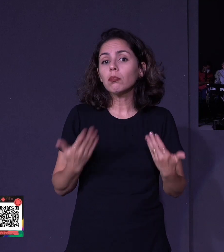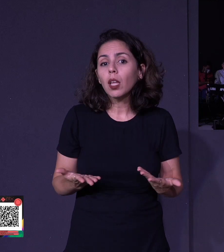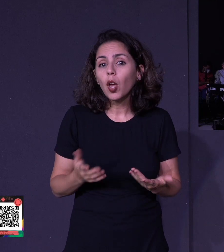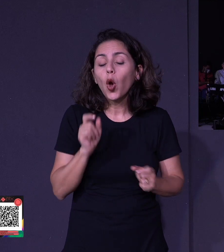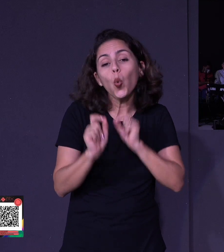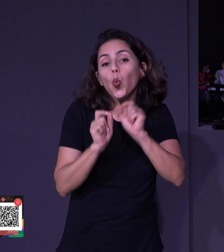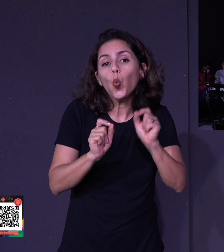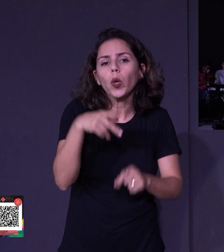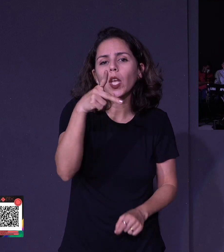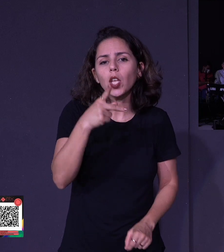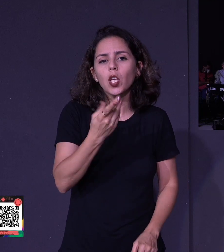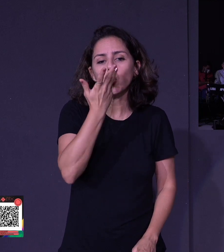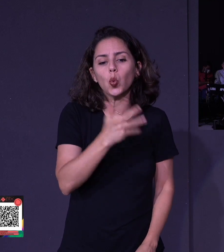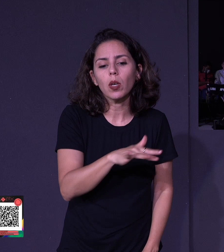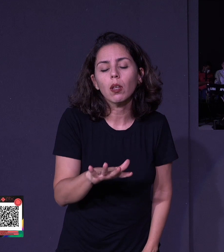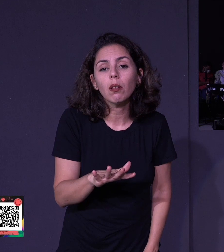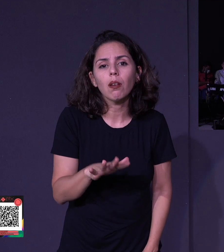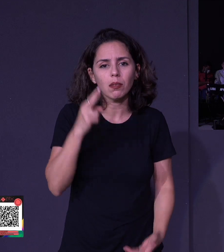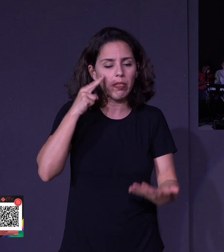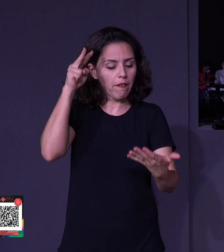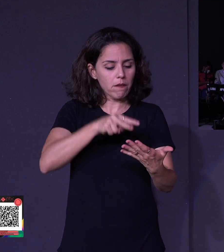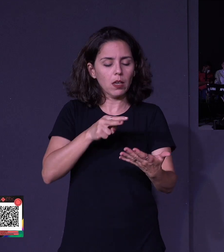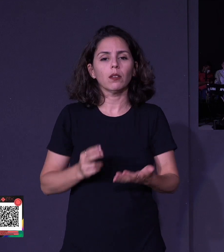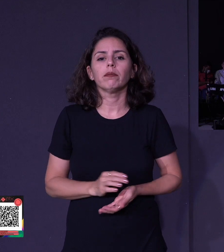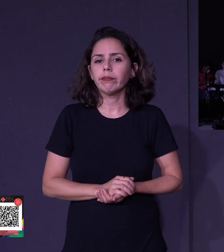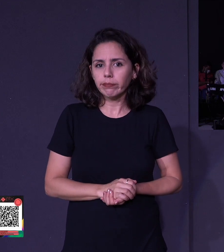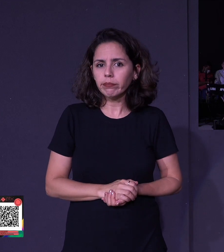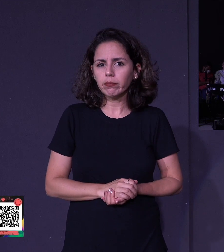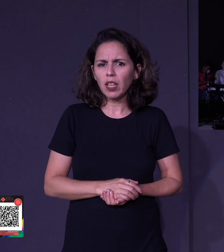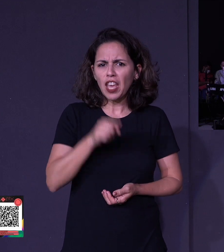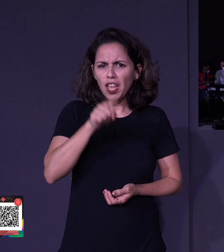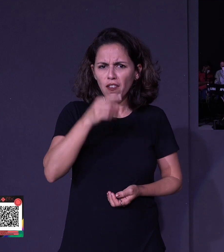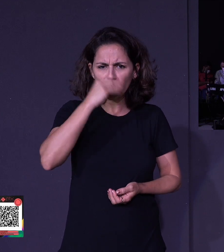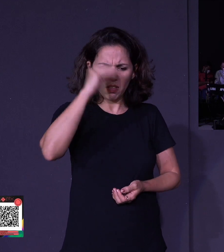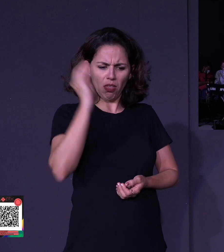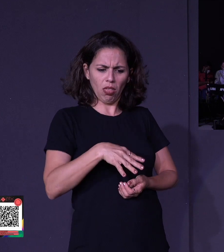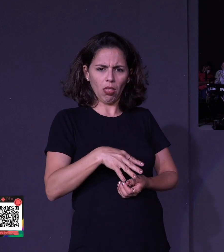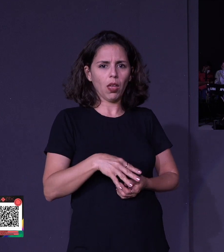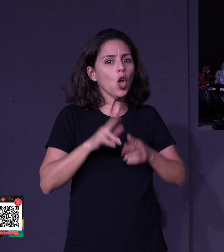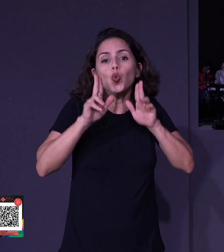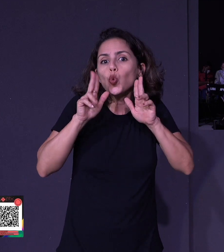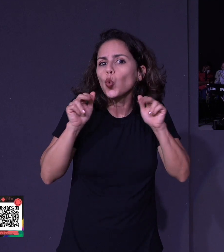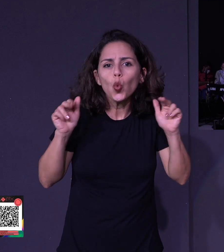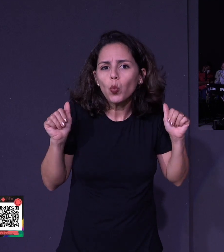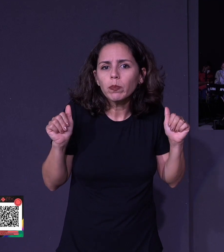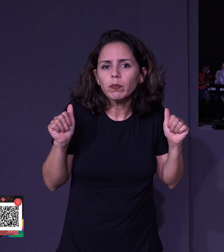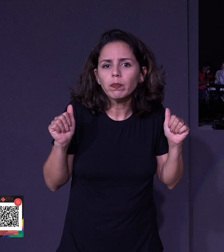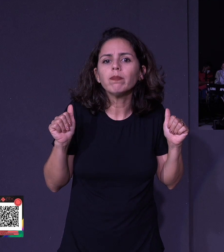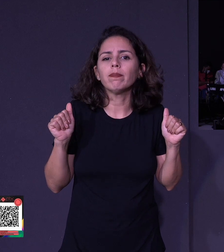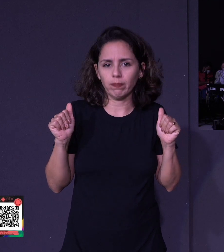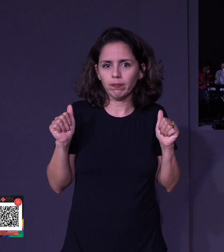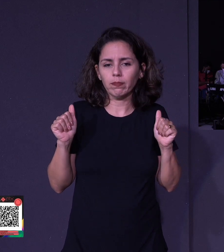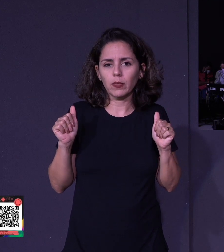Jesus. Nunca desista dos seus filhos. Deuteronômio 6, a partir do verso 7, o texto nos